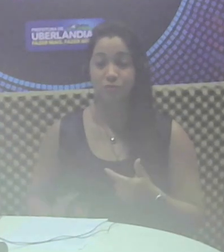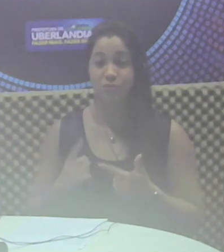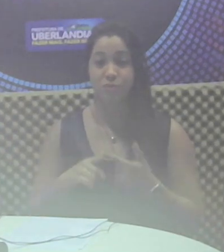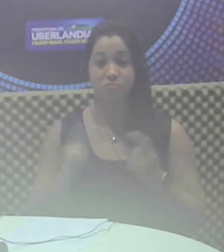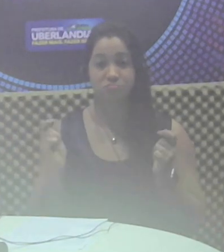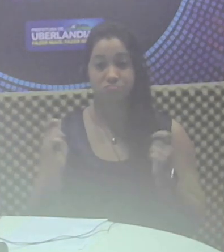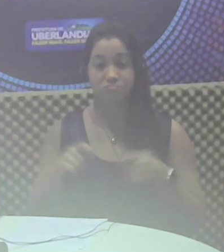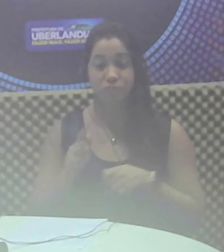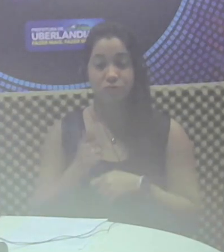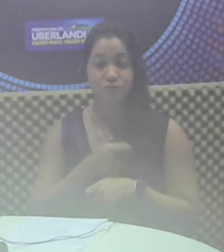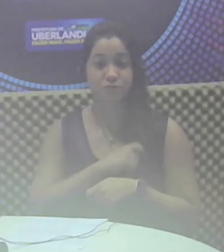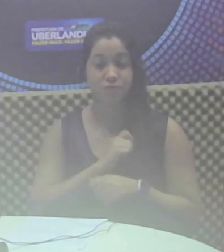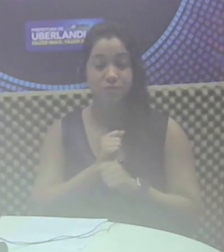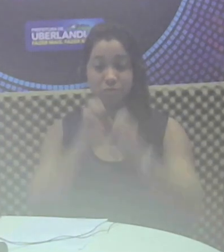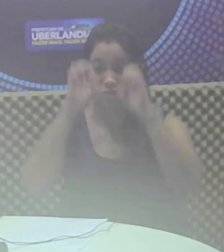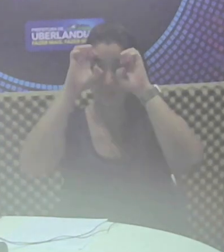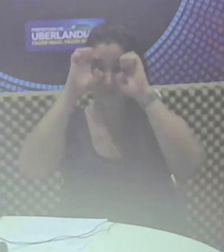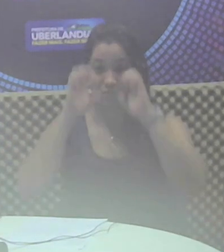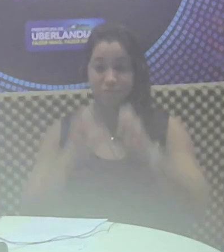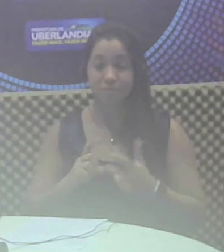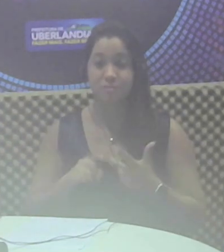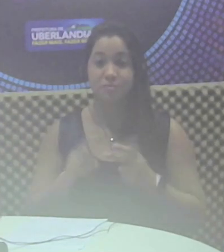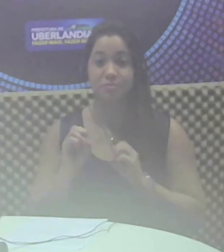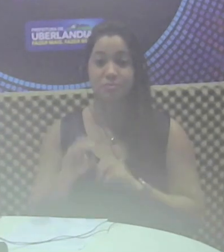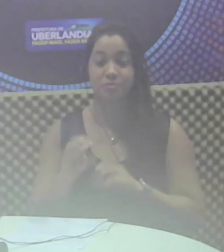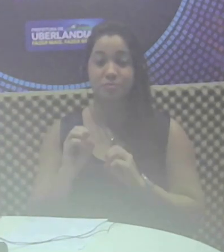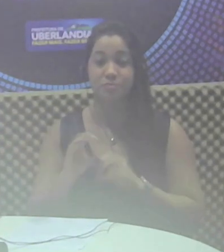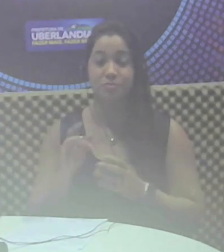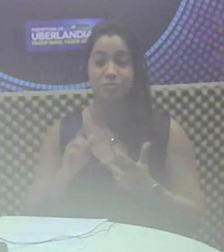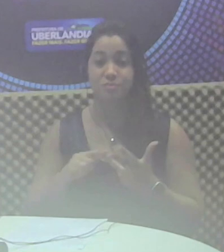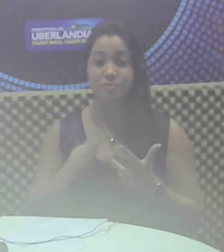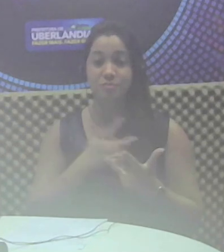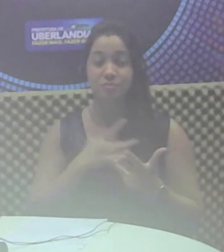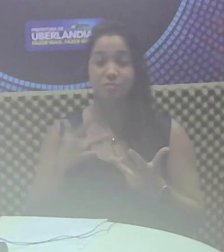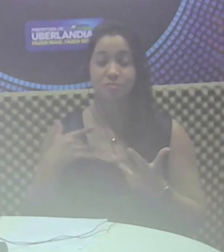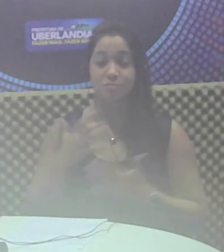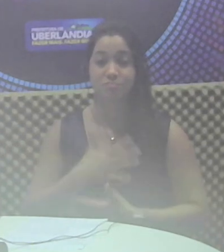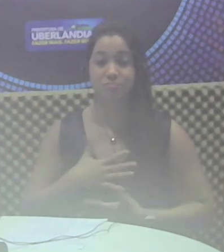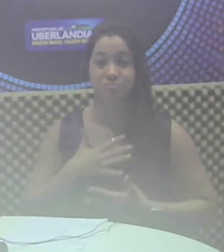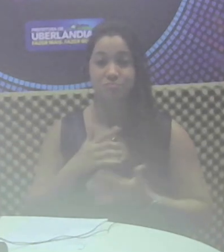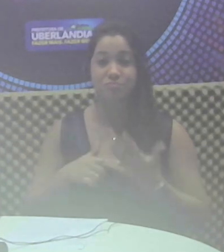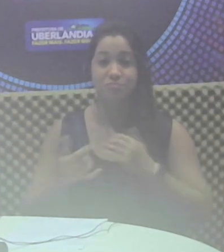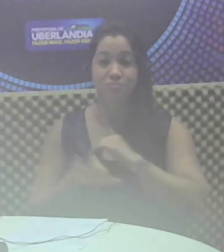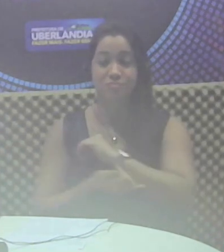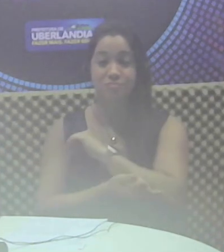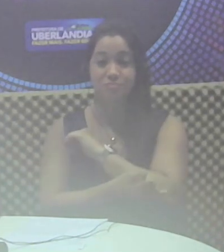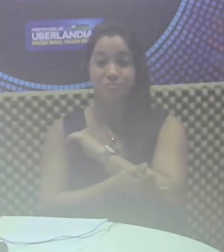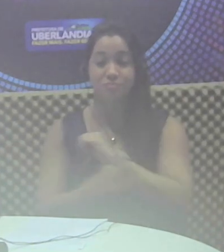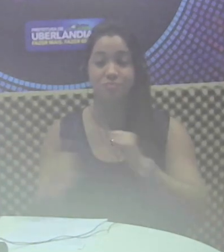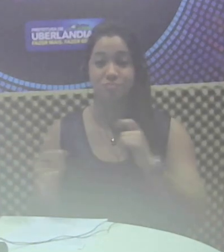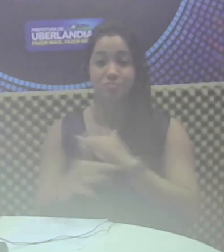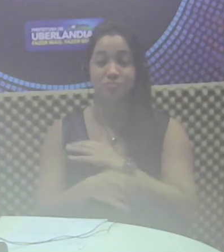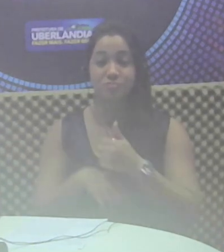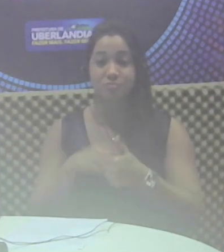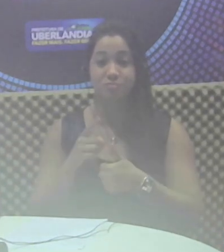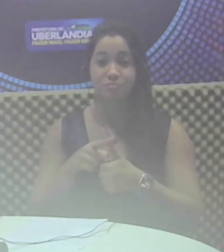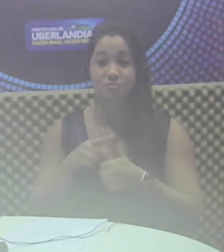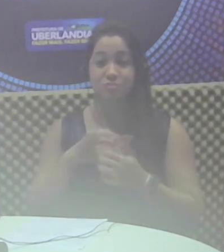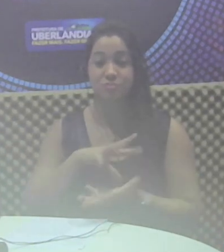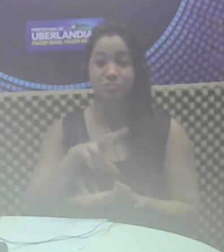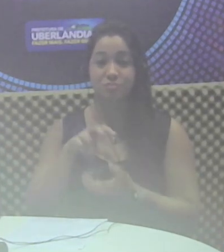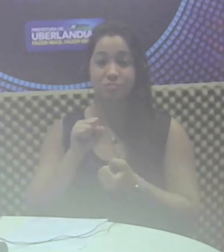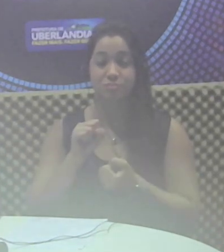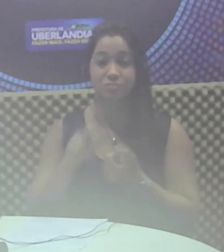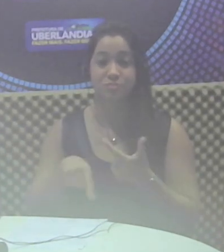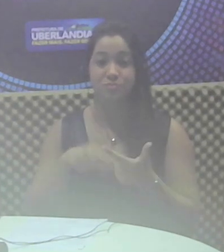eficiência fiscal e transparência, educação, saúde e bem-estar, infraestrutura e mobilidade urbana,